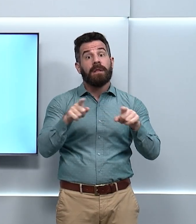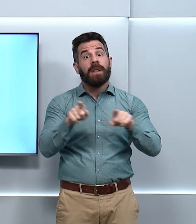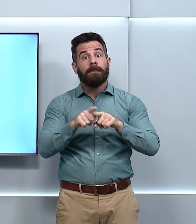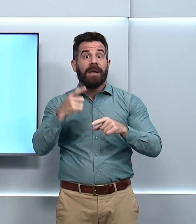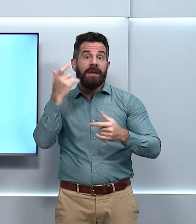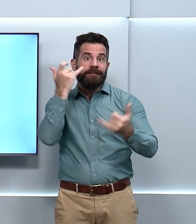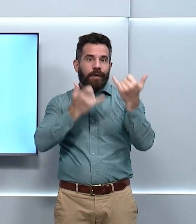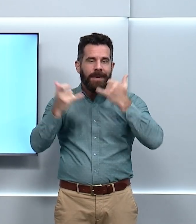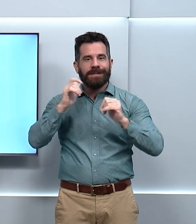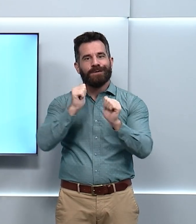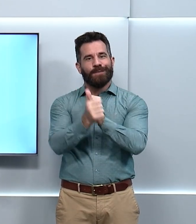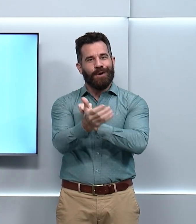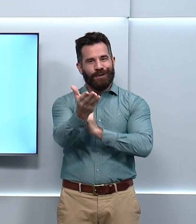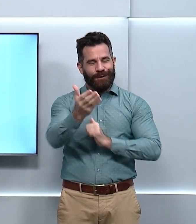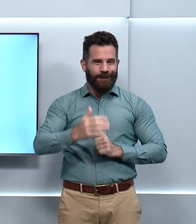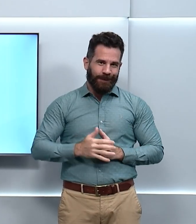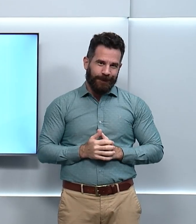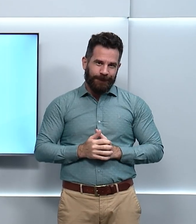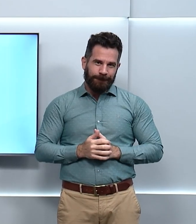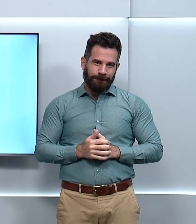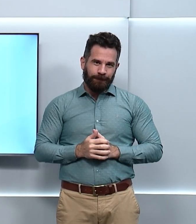Goiás.